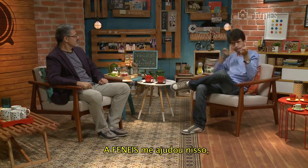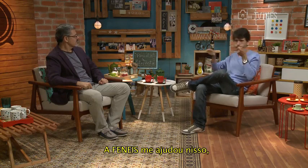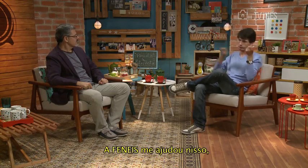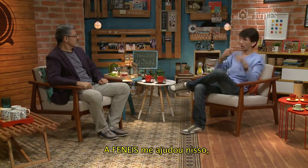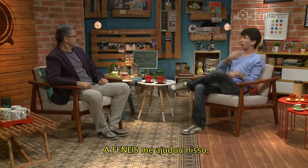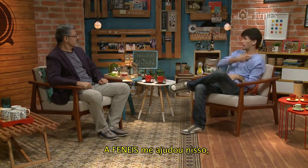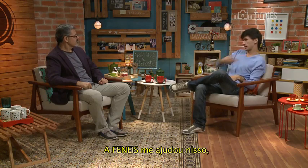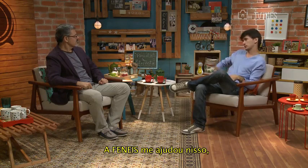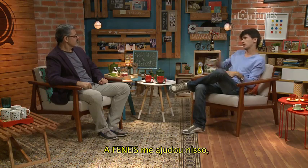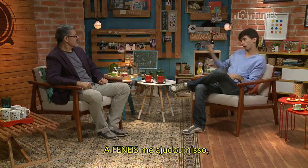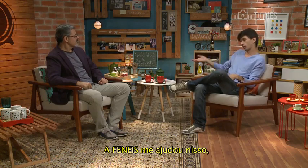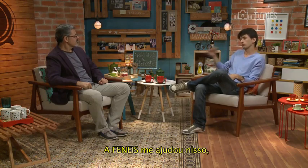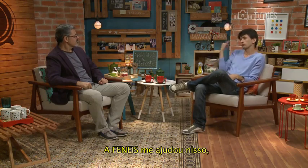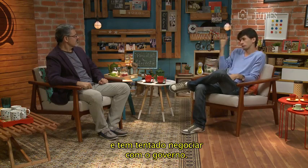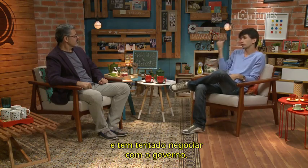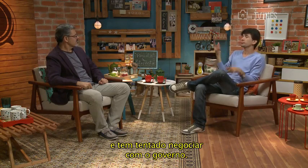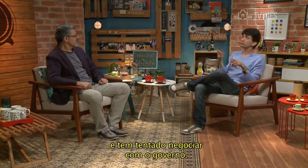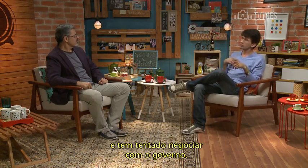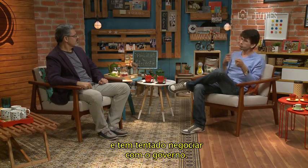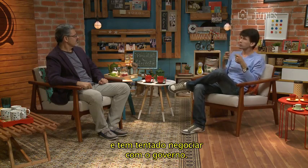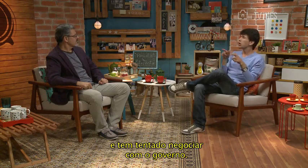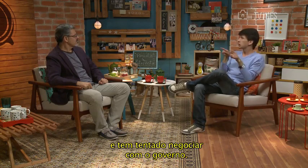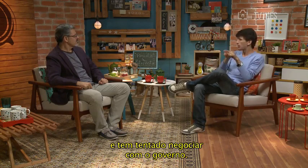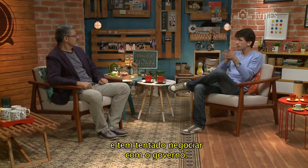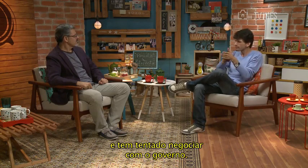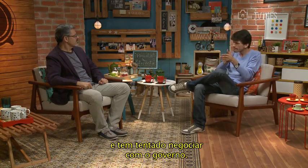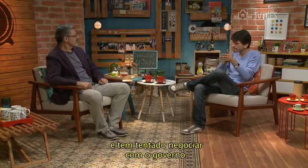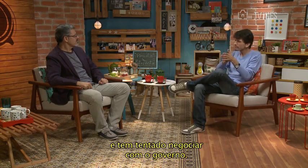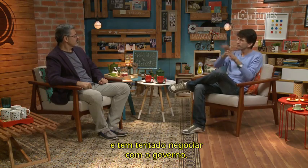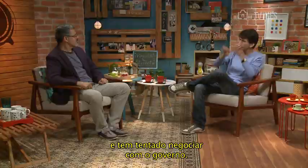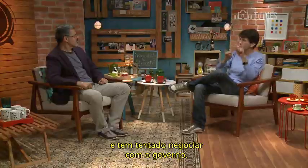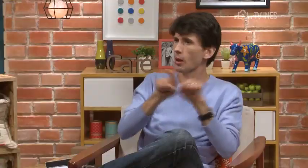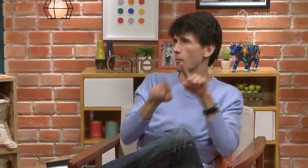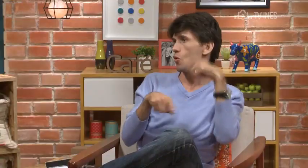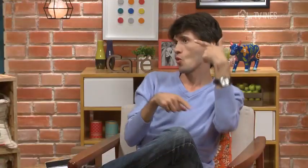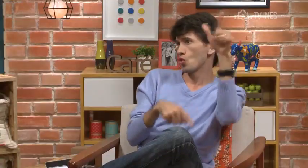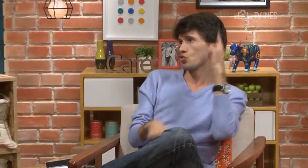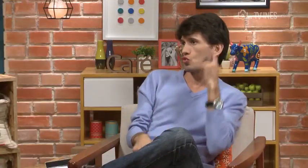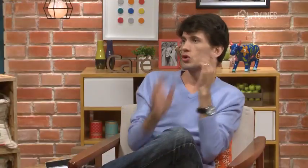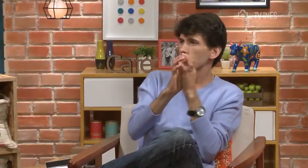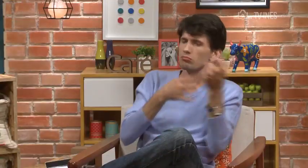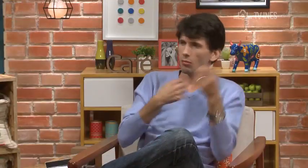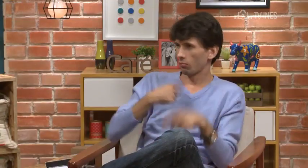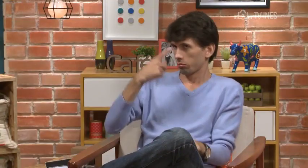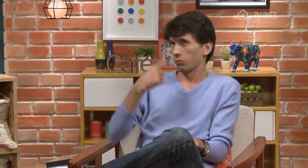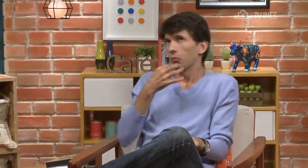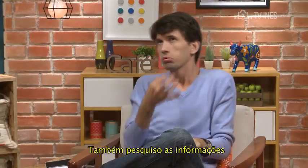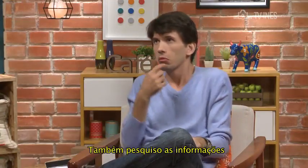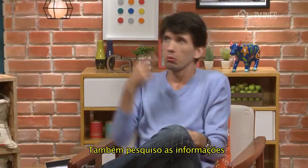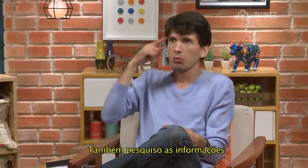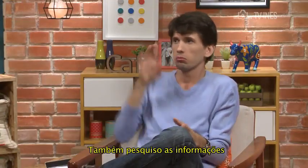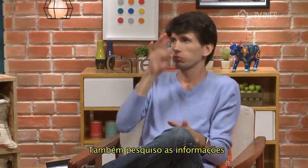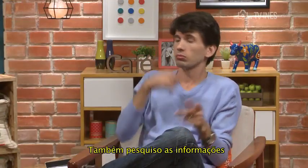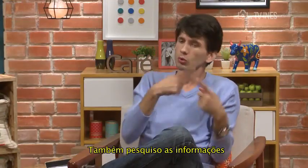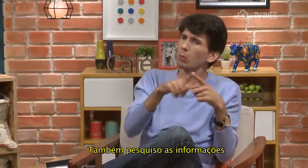me ajudou nisso aí tem tentado negociar com o governo e também pesquiso as